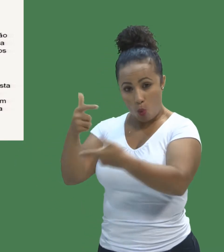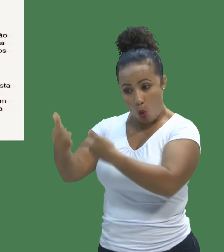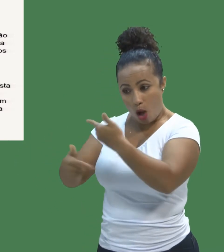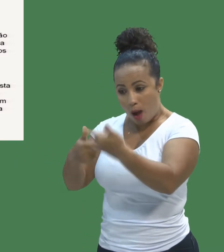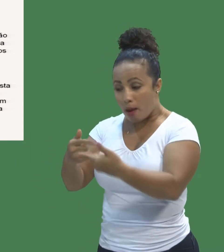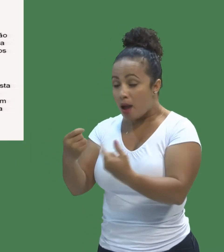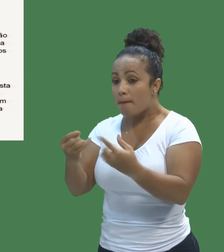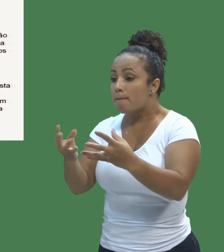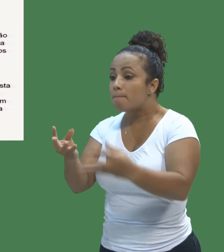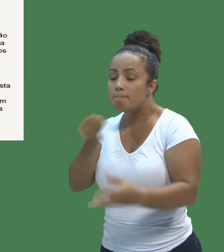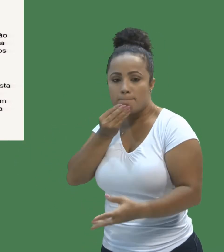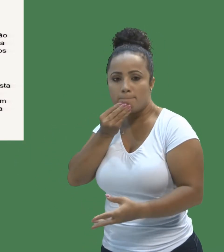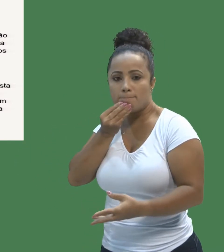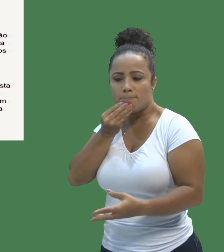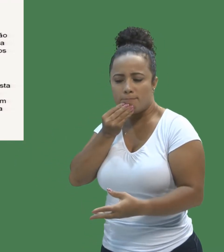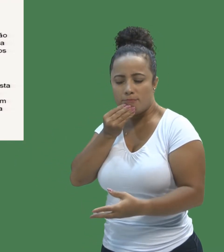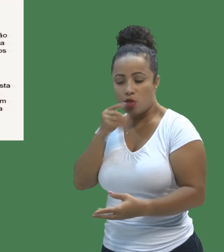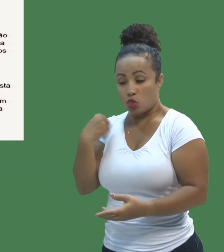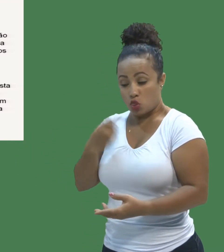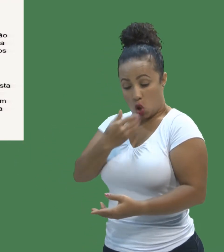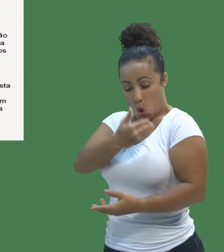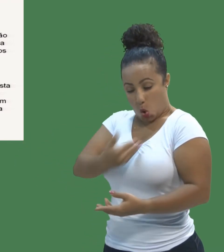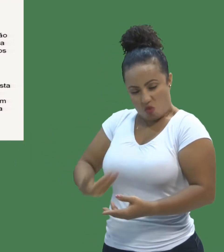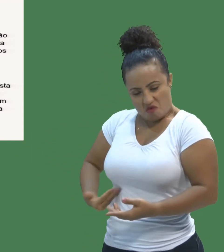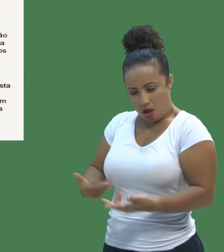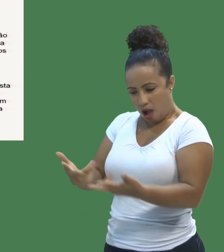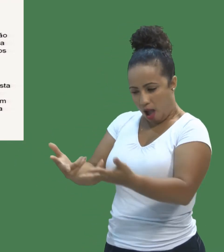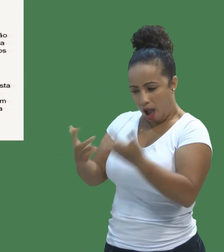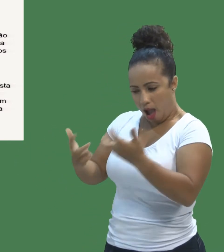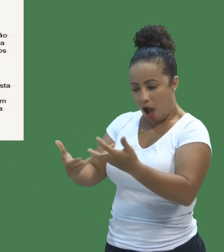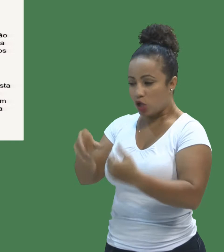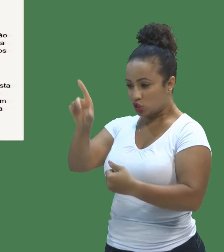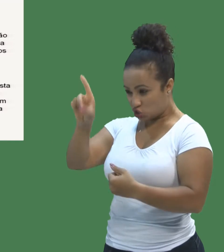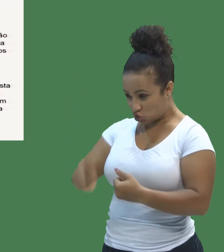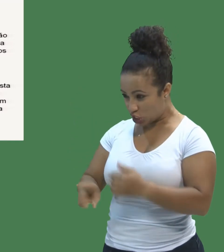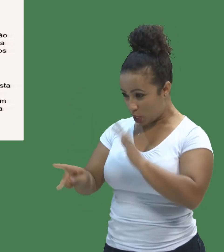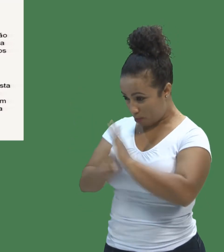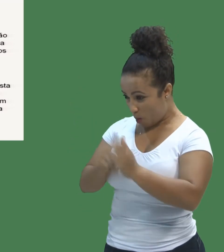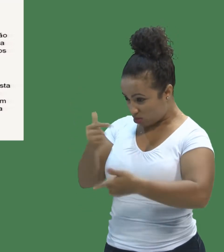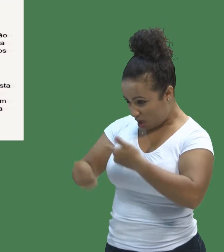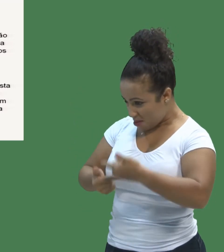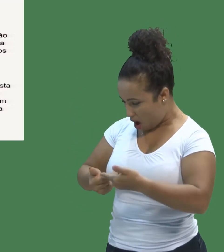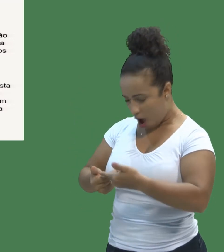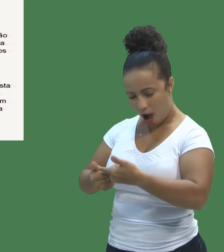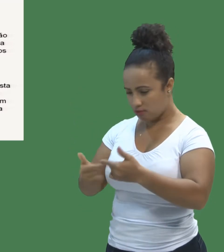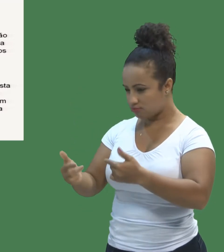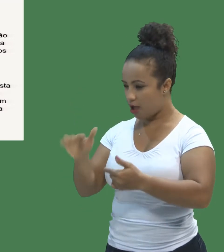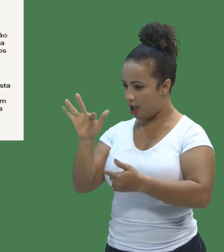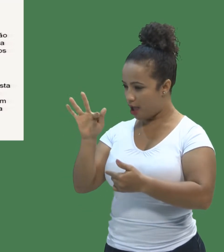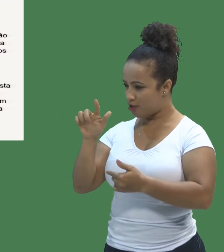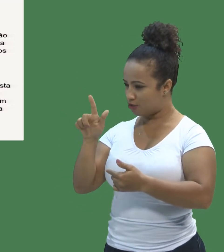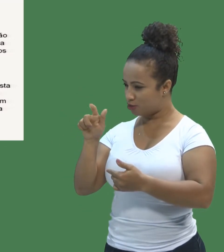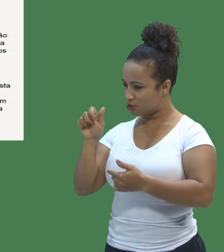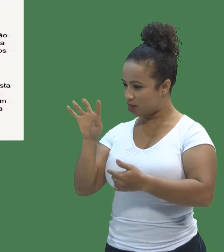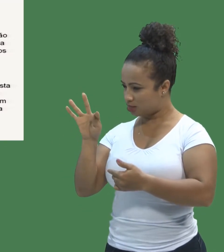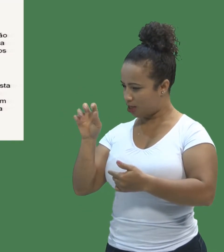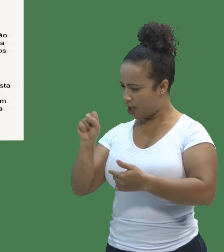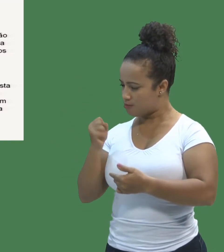os direitos trabalhistas que durante séculos foram conquistados com trabalho e suor.